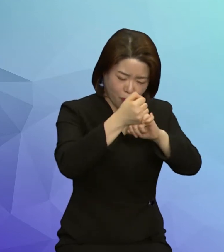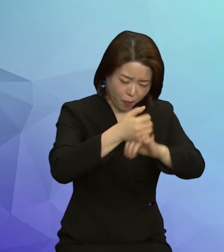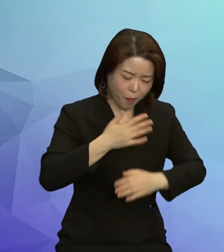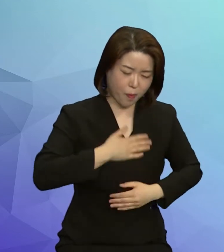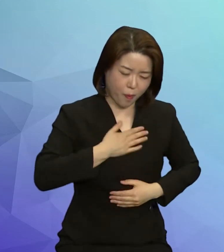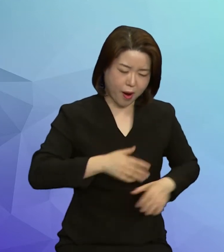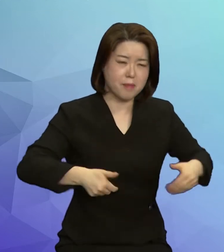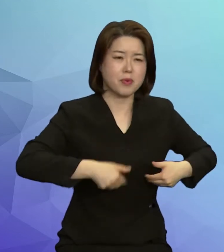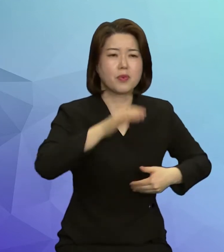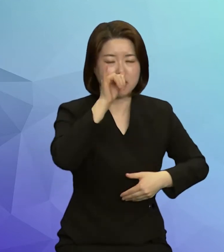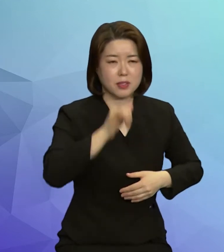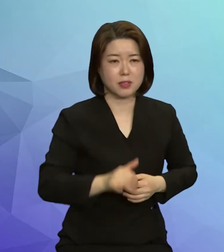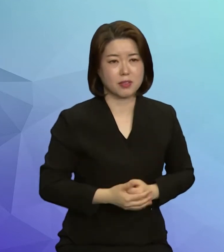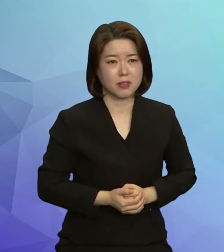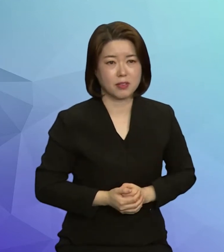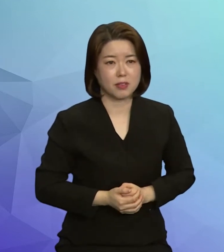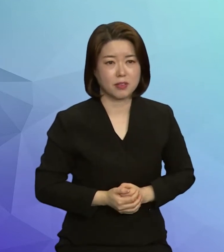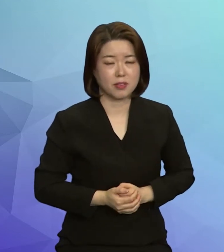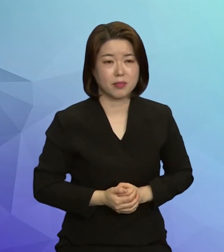반드시 알아야 한다는 거예요.